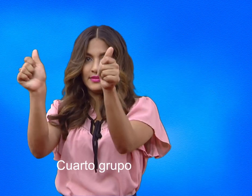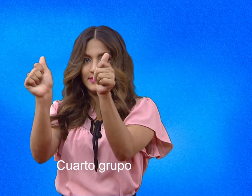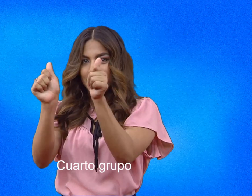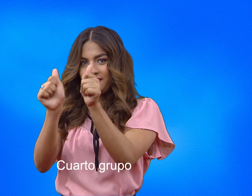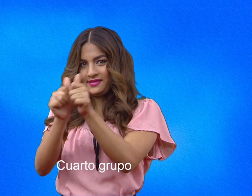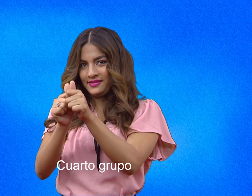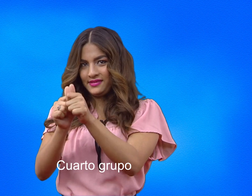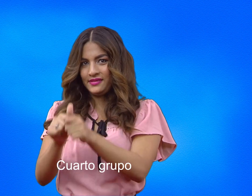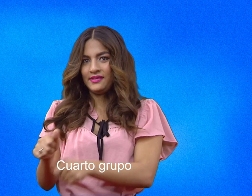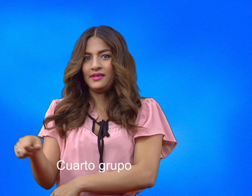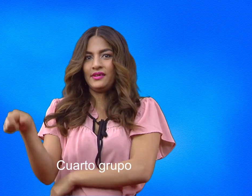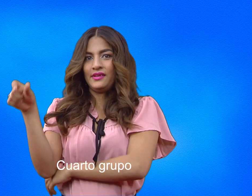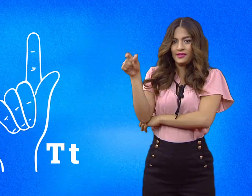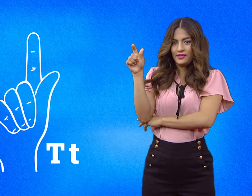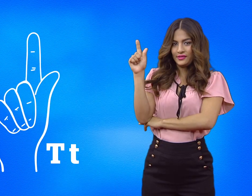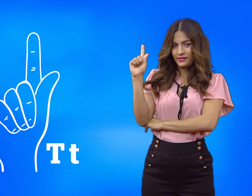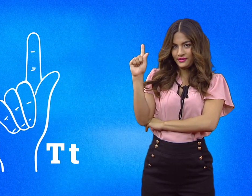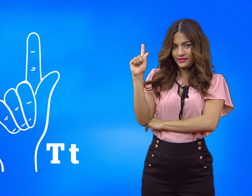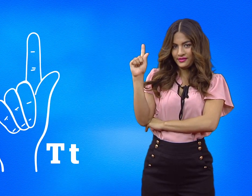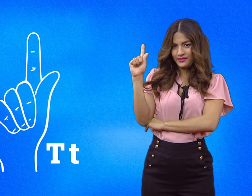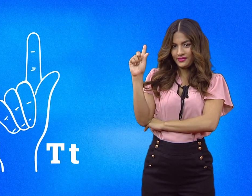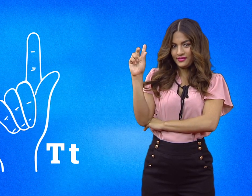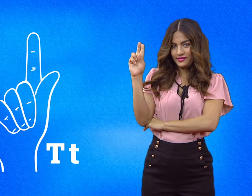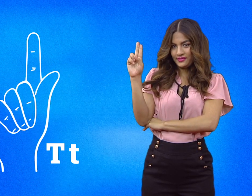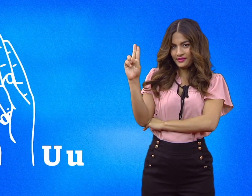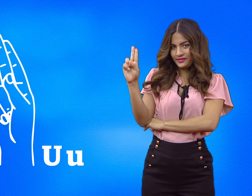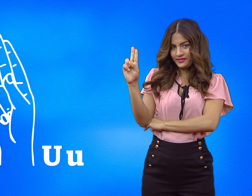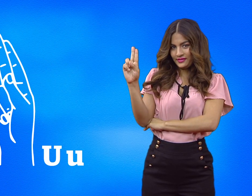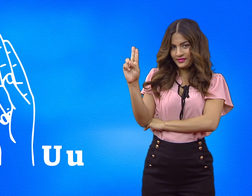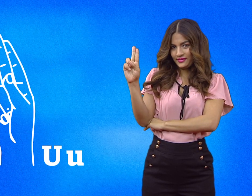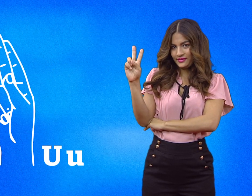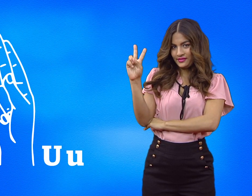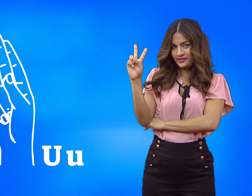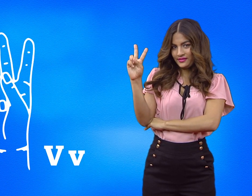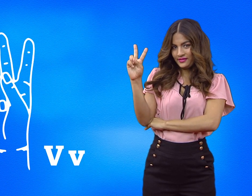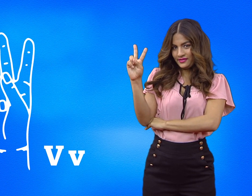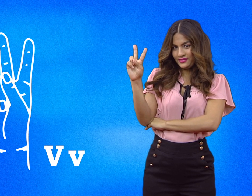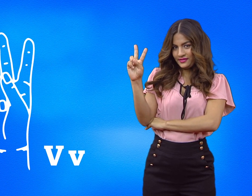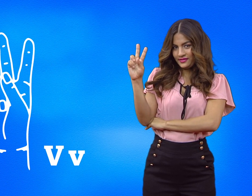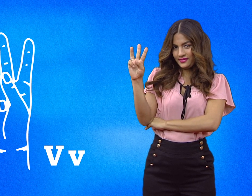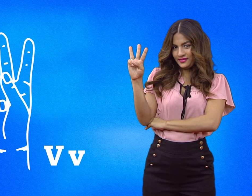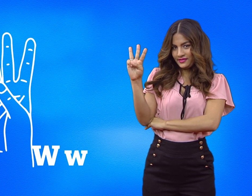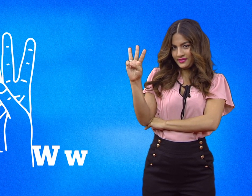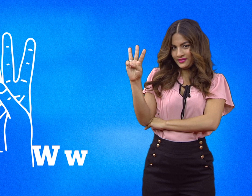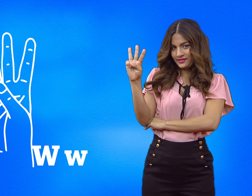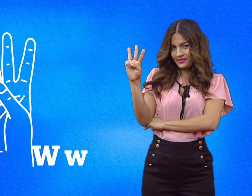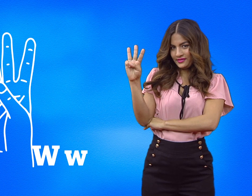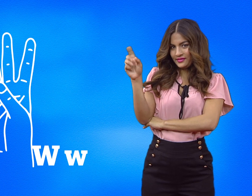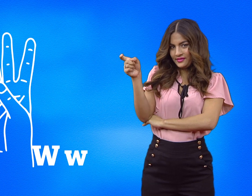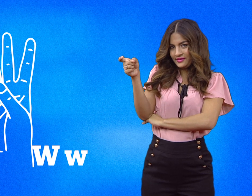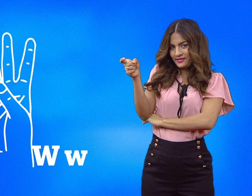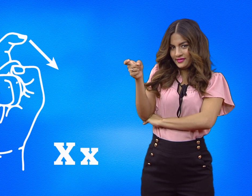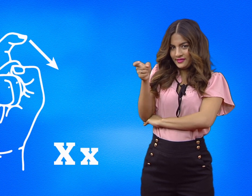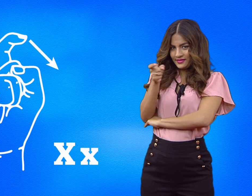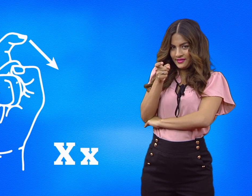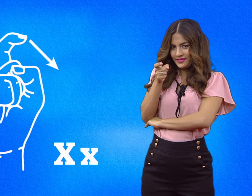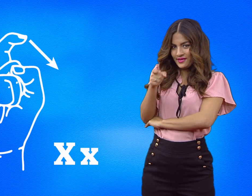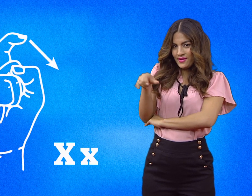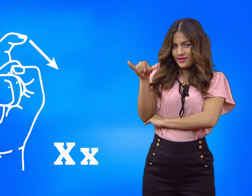grupo. T, U, B, W, X,